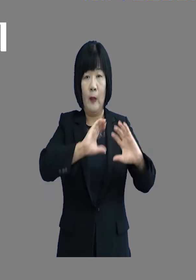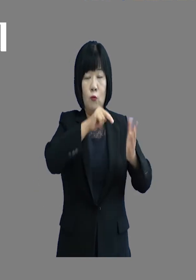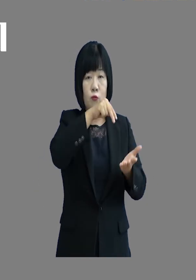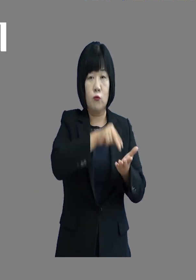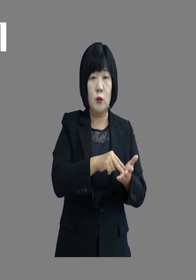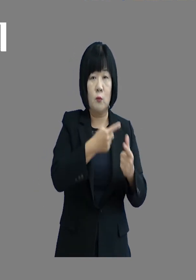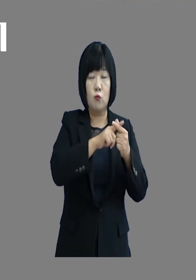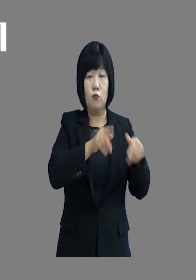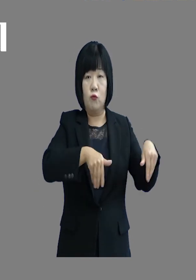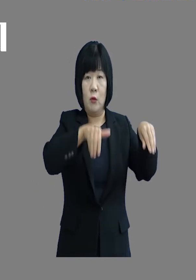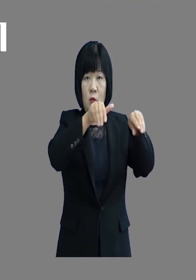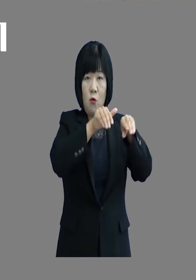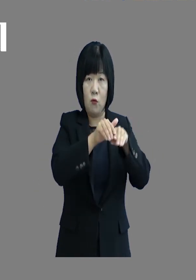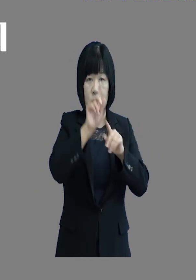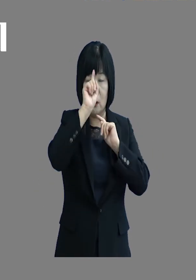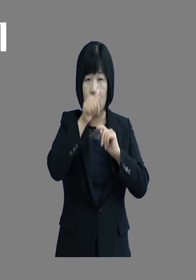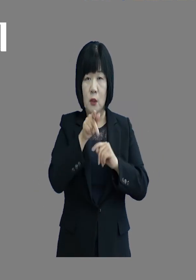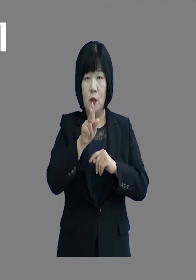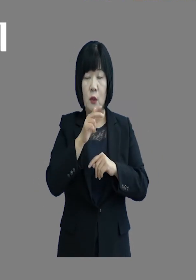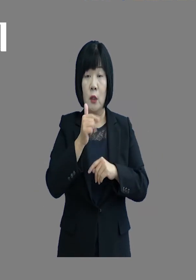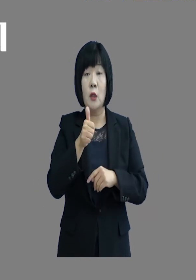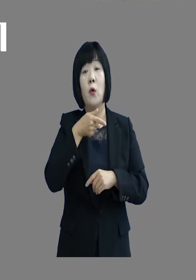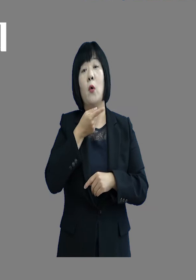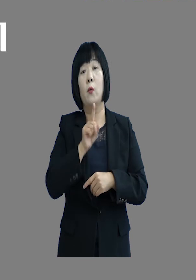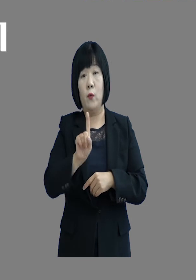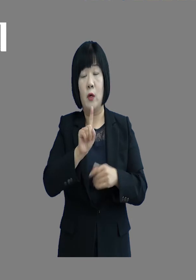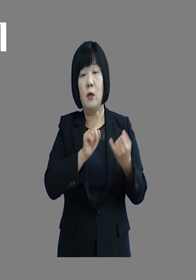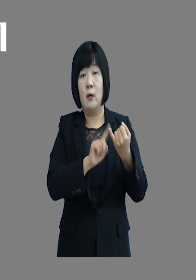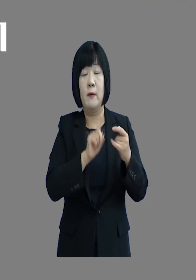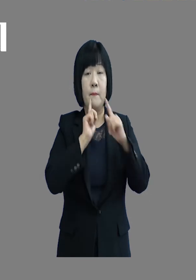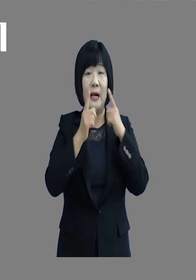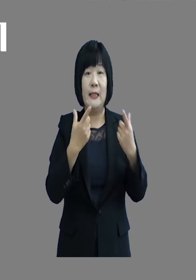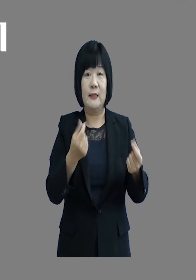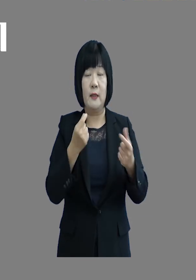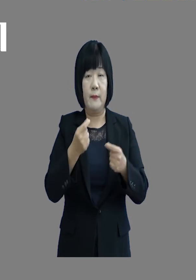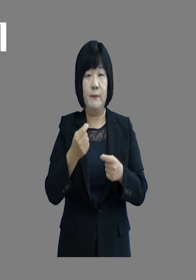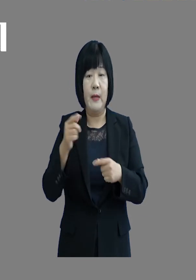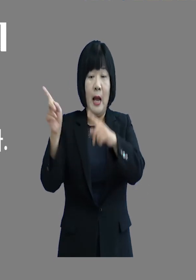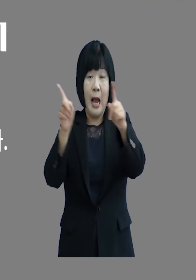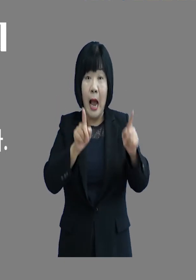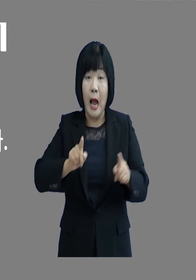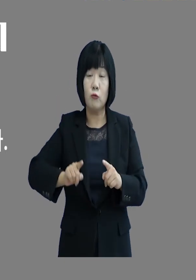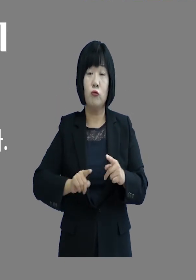국립국어원 이현화 주무관의 말처럼 우리나라에는 2개의 공용어가 있습니다.